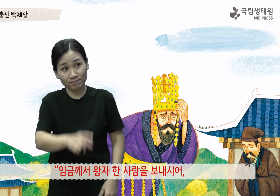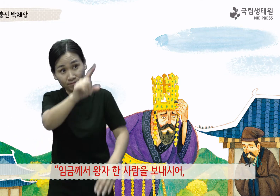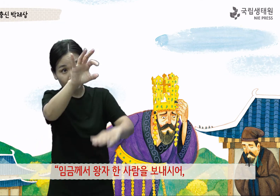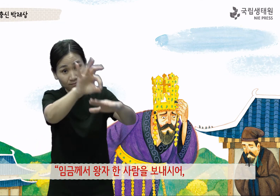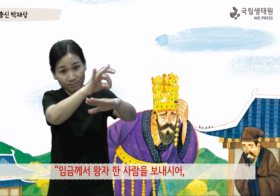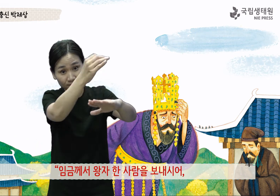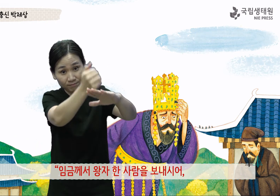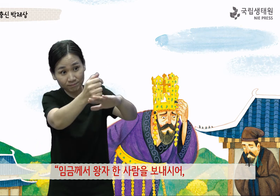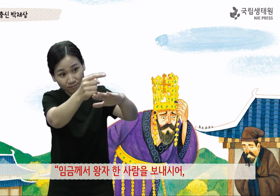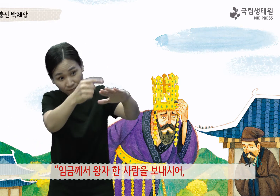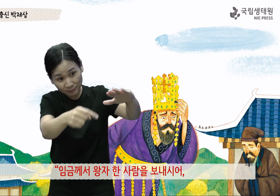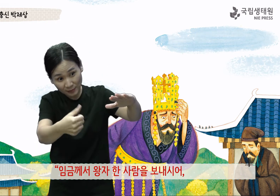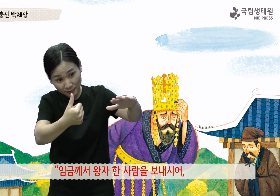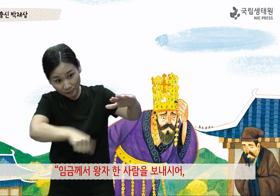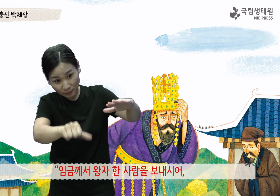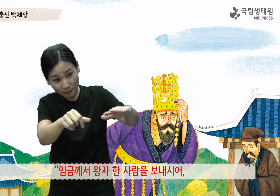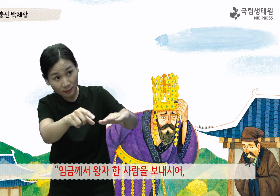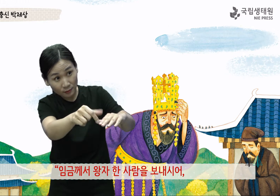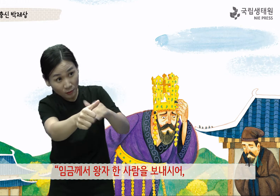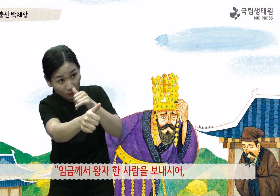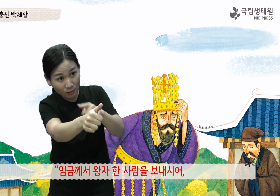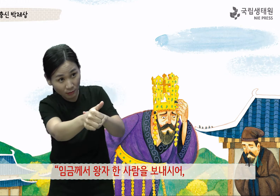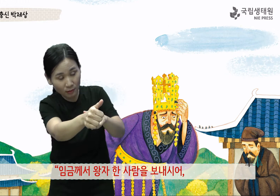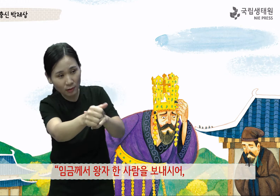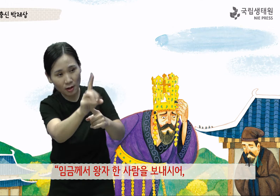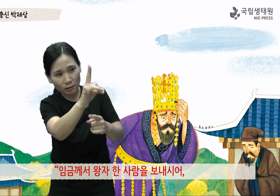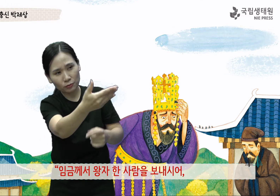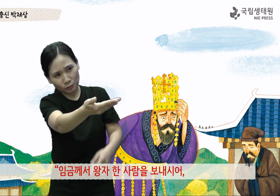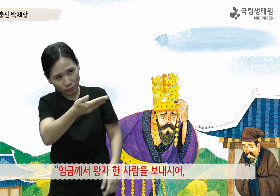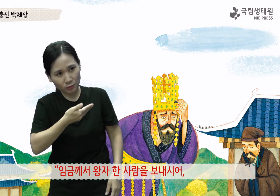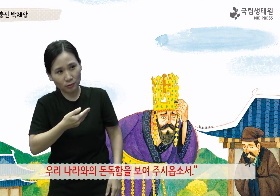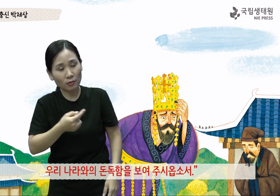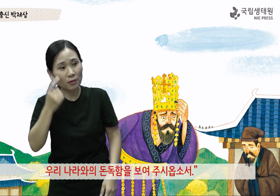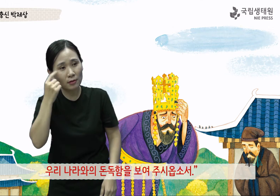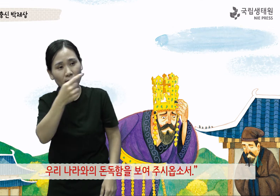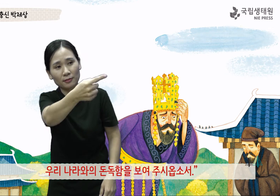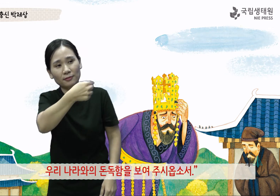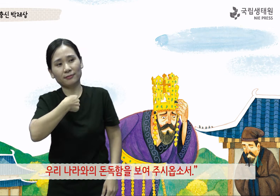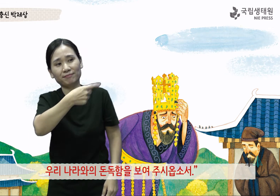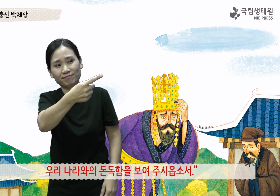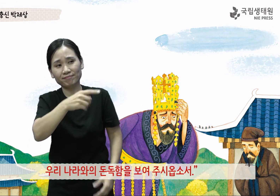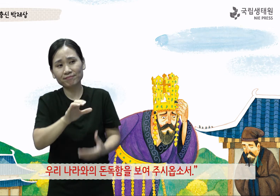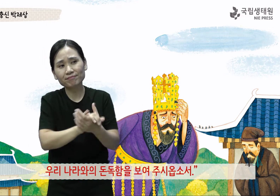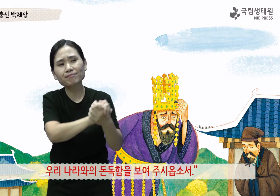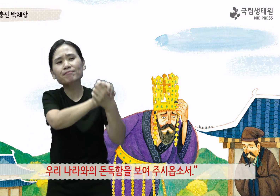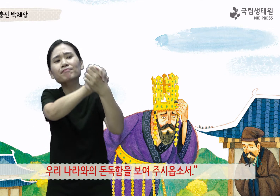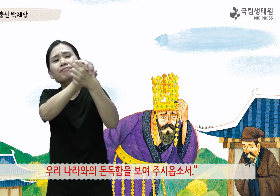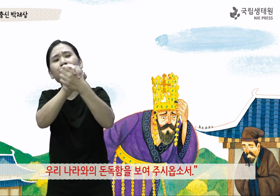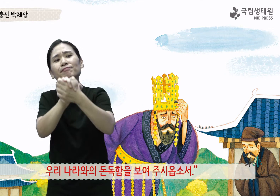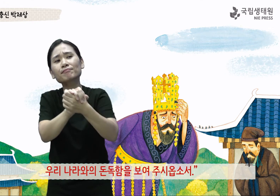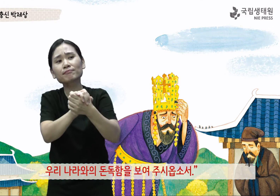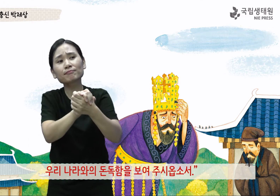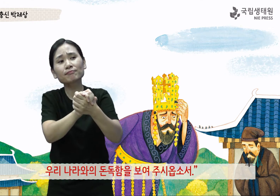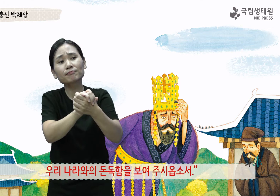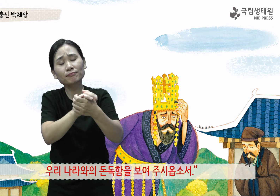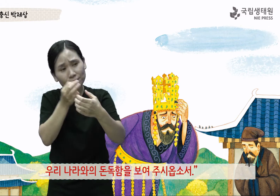임금께서 왕자 한 사람을 보내시어 우리나라와의 돈독함을